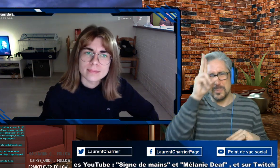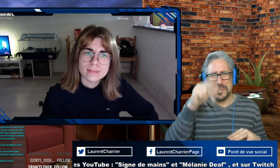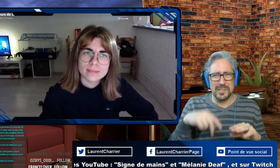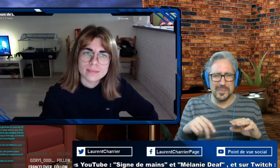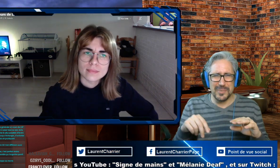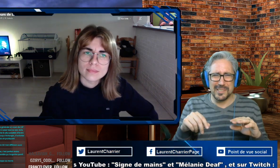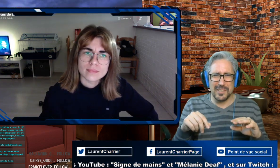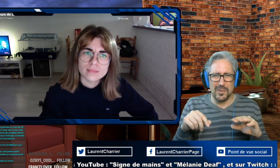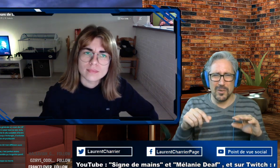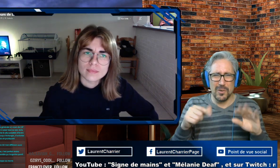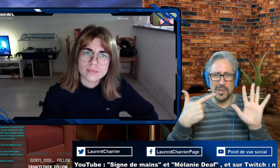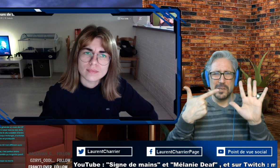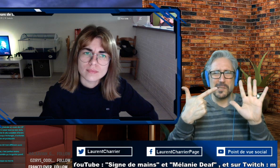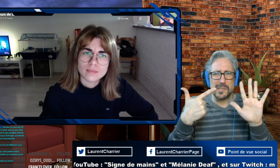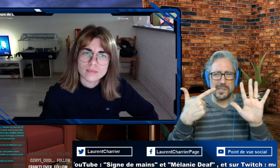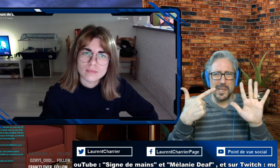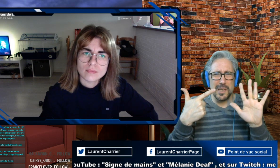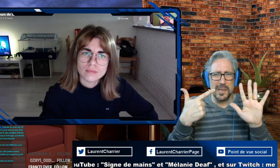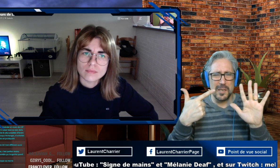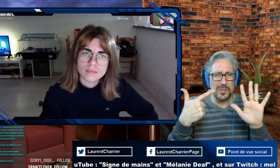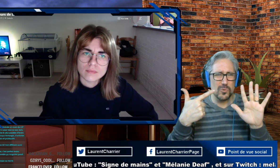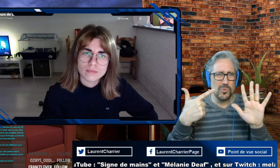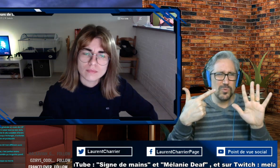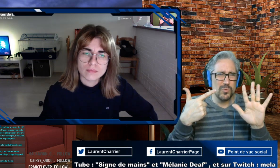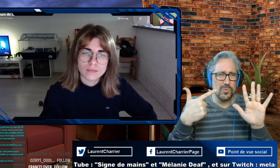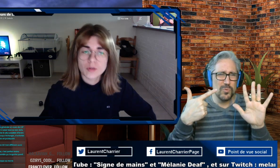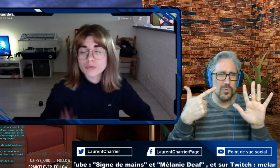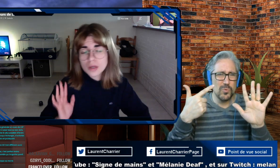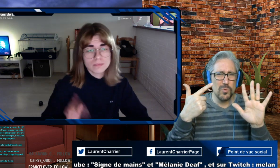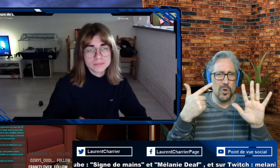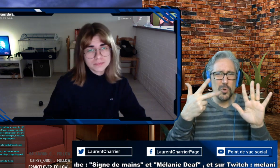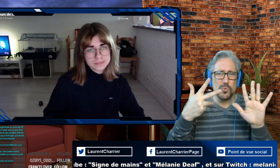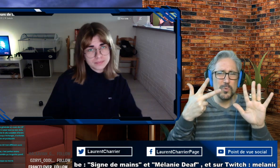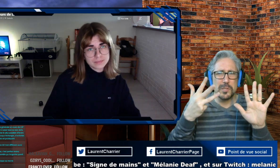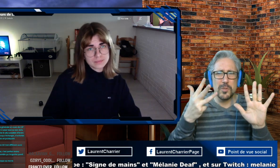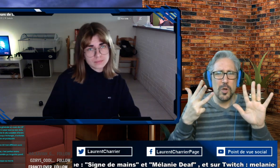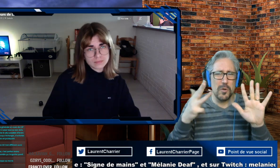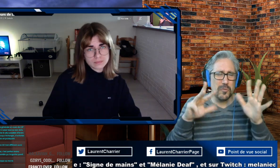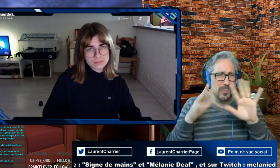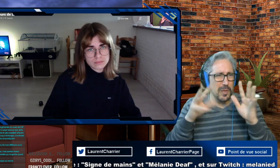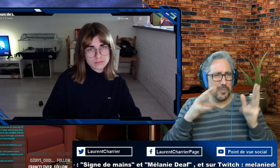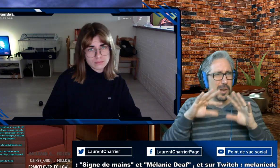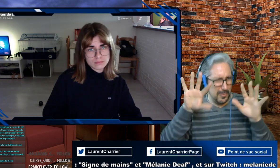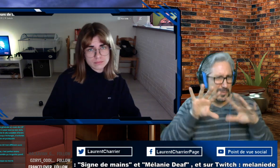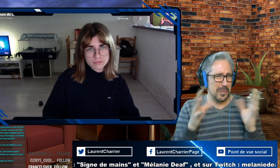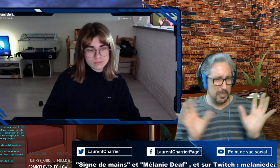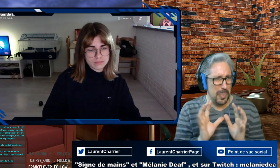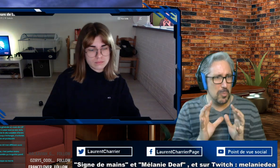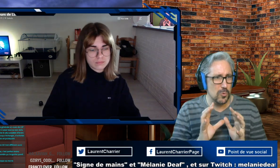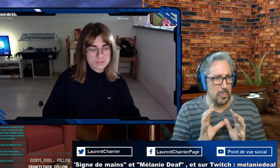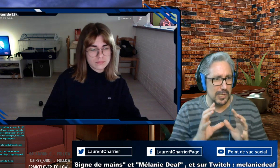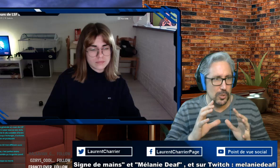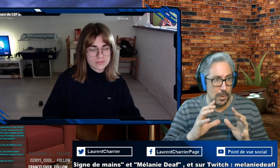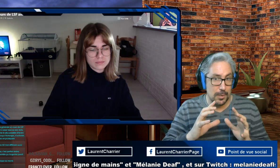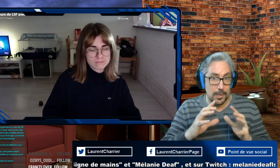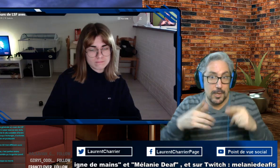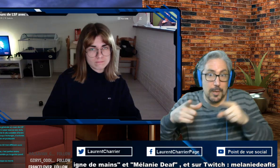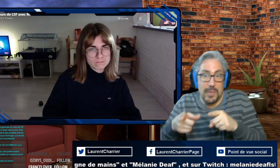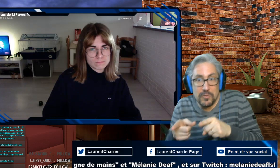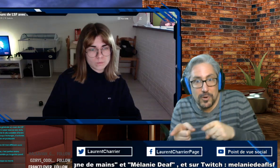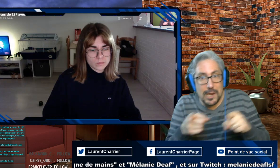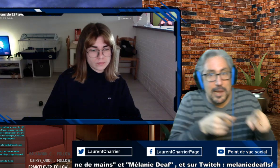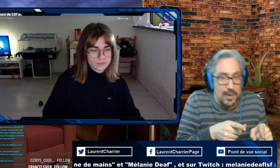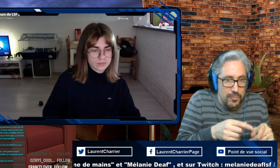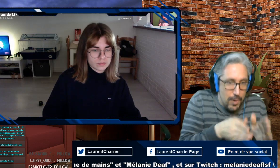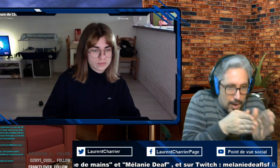peut-être je dis une bêtise, mais c'est 7 ou... Okay. 8, 9, mais voilà, c'est pas beaucoup parce que